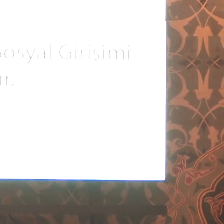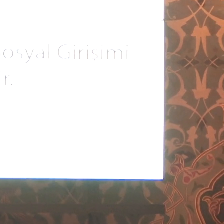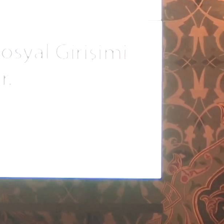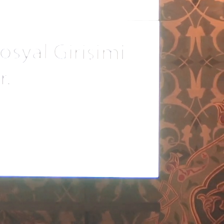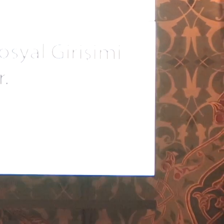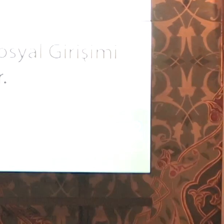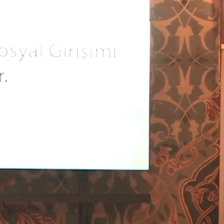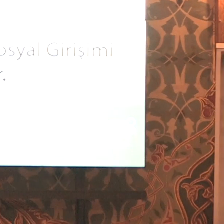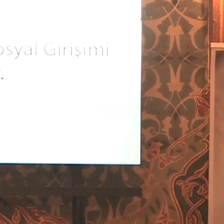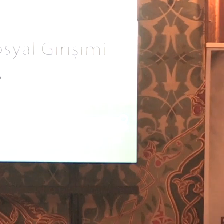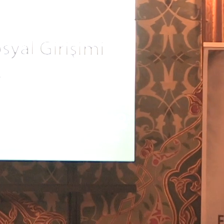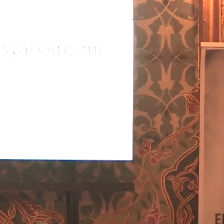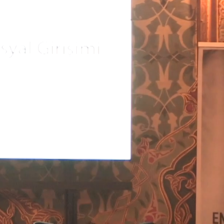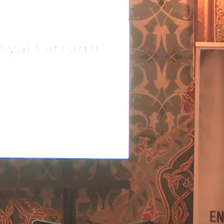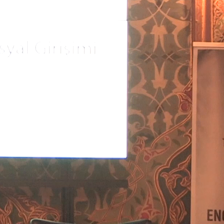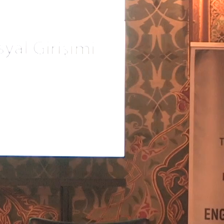yazıyor.